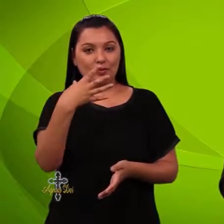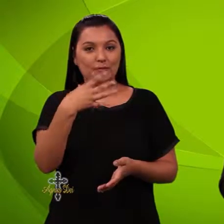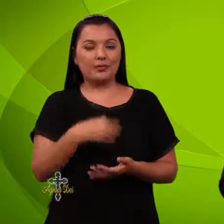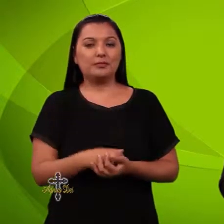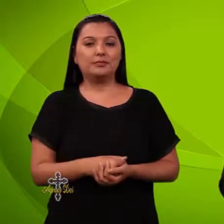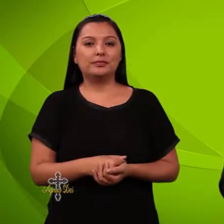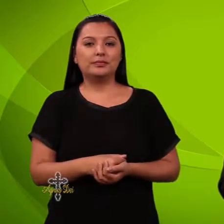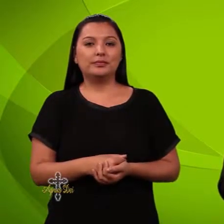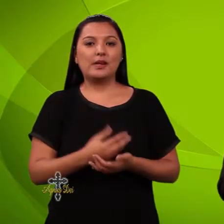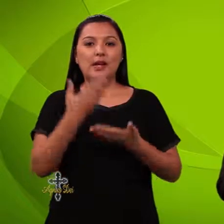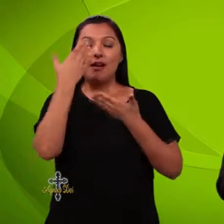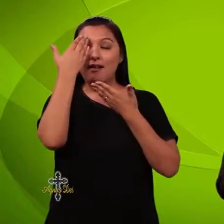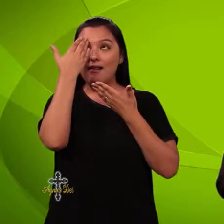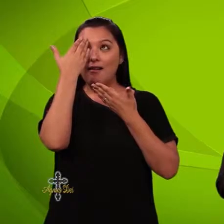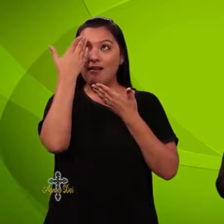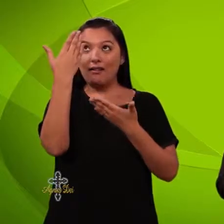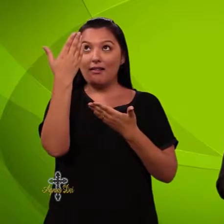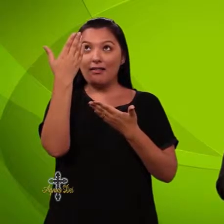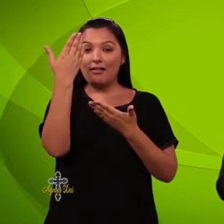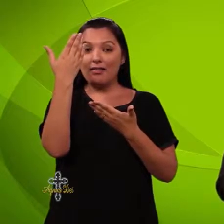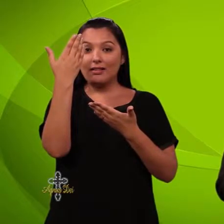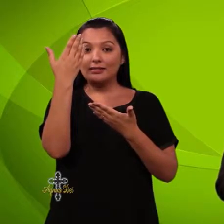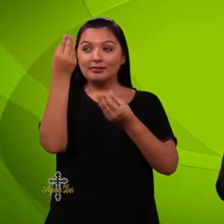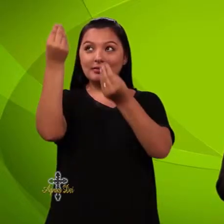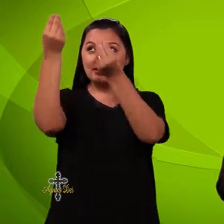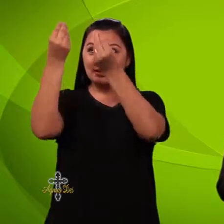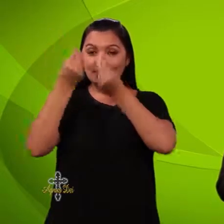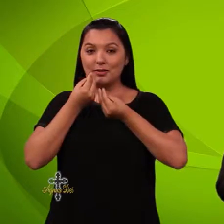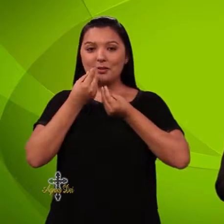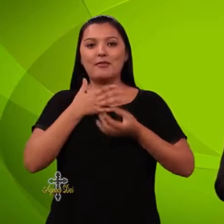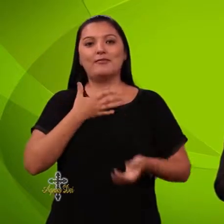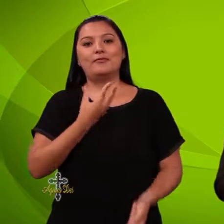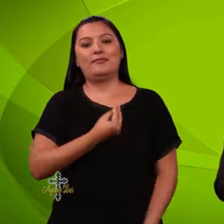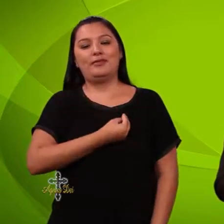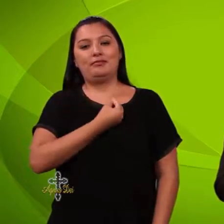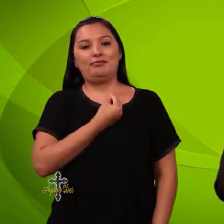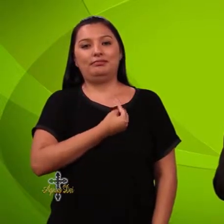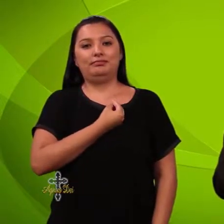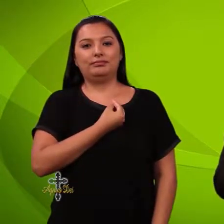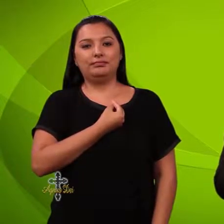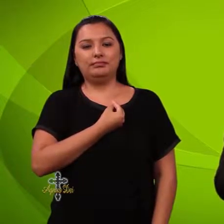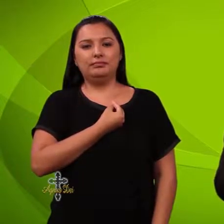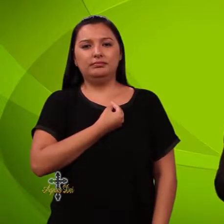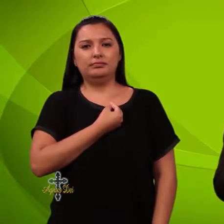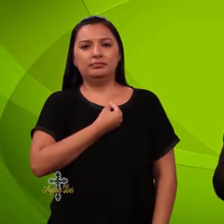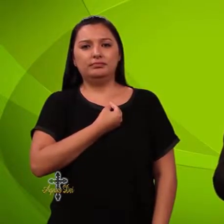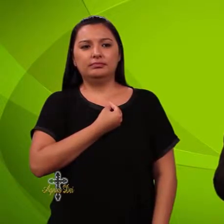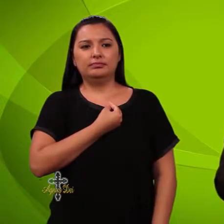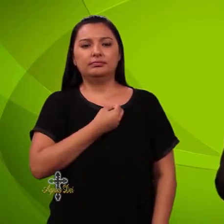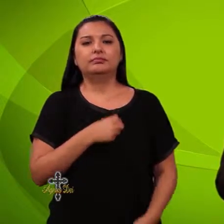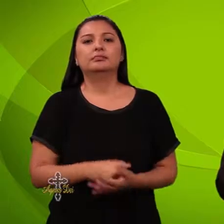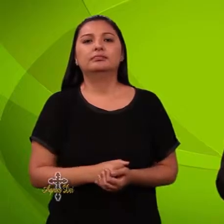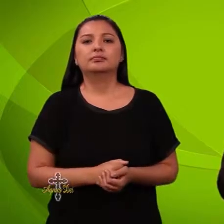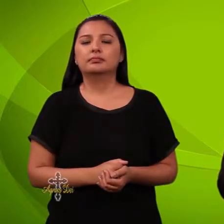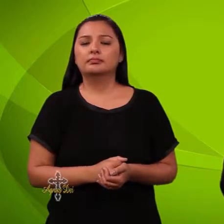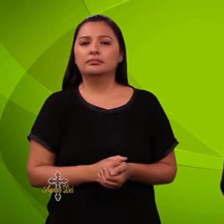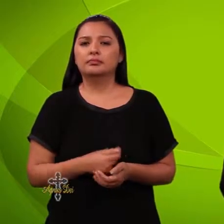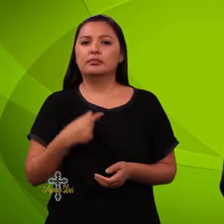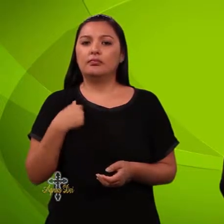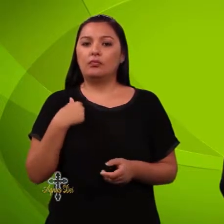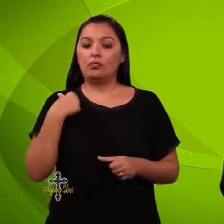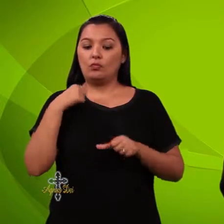até Pentecostes, e que se revestem de alegria profunda e verdadeira